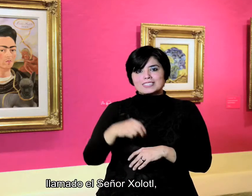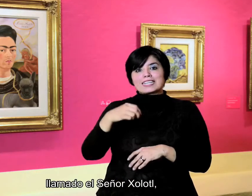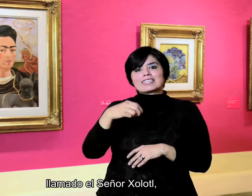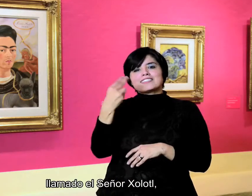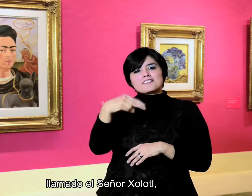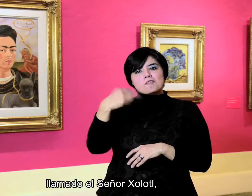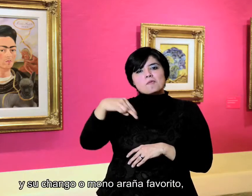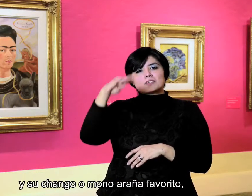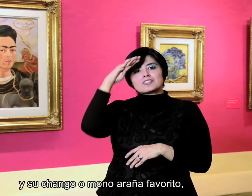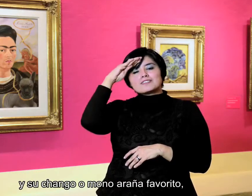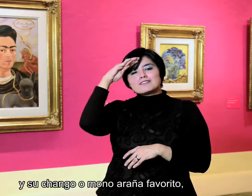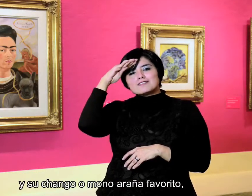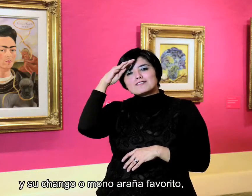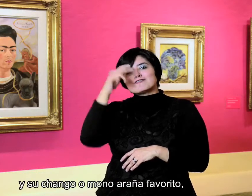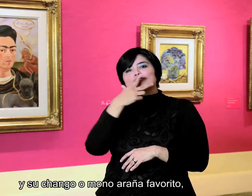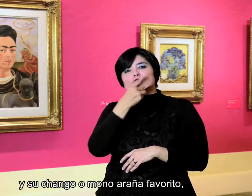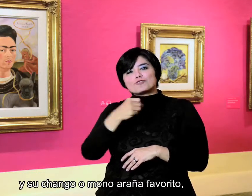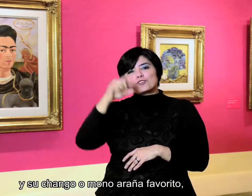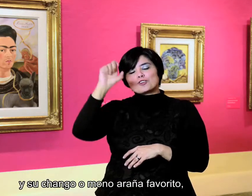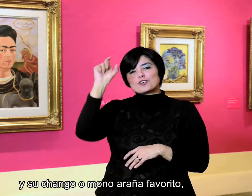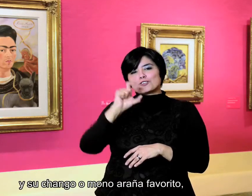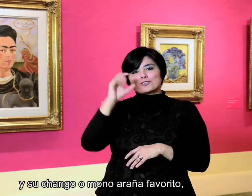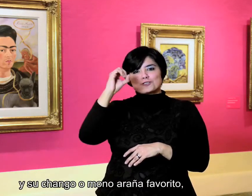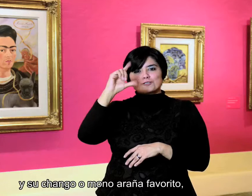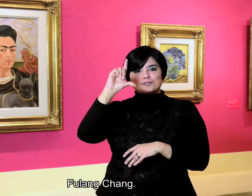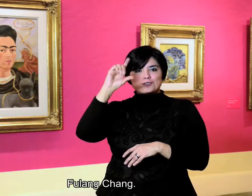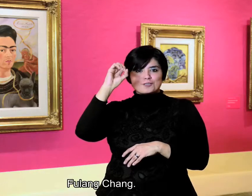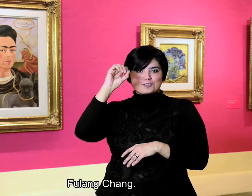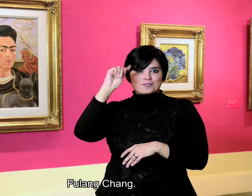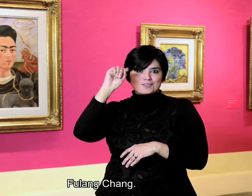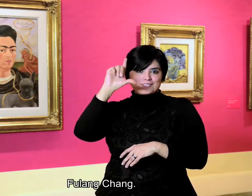Xolotl, y su chango o mono araña favorito, Fulang Chang.